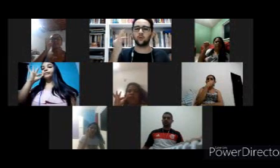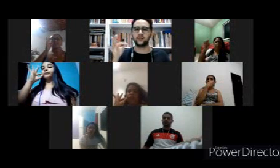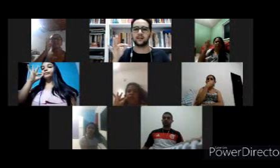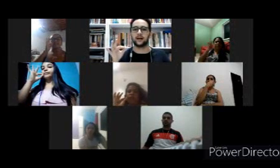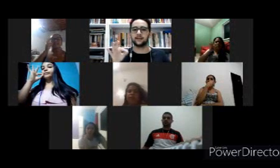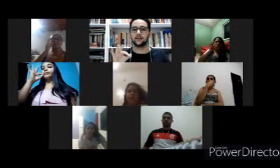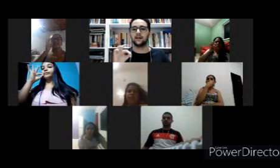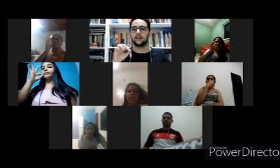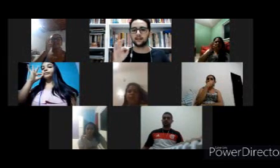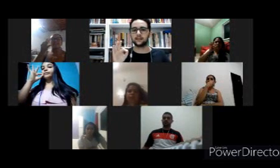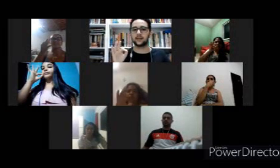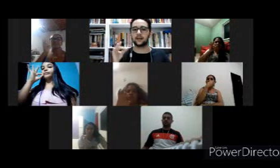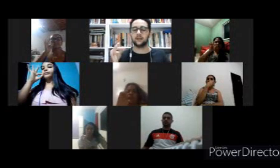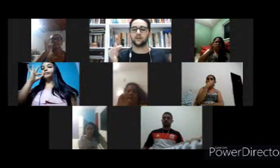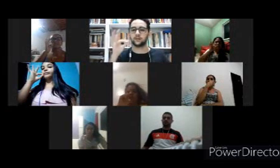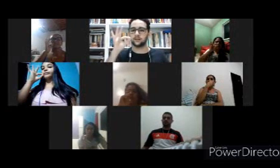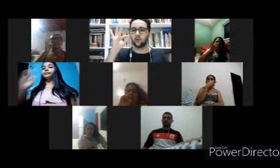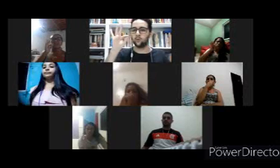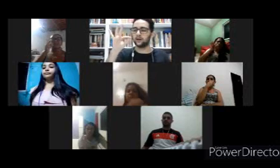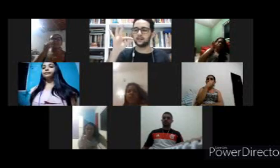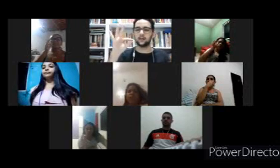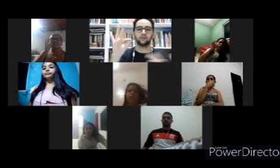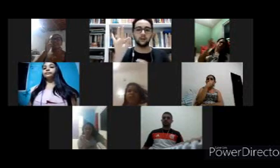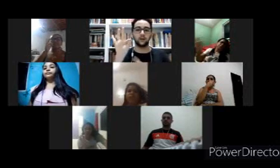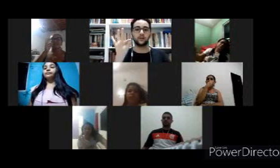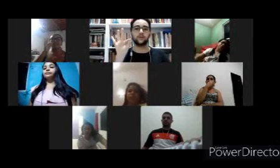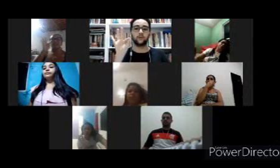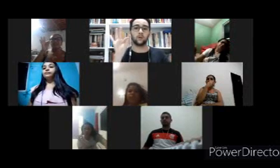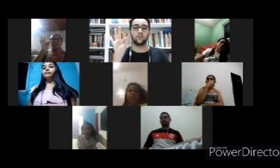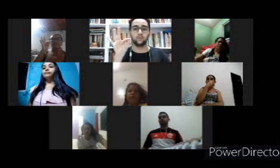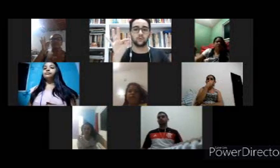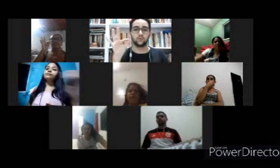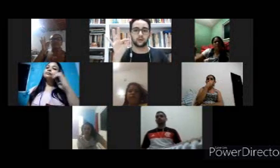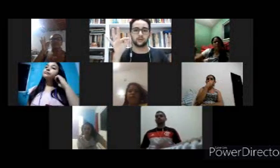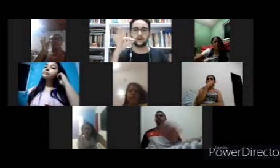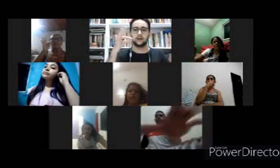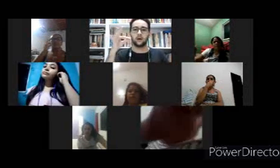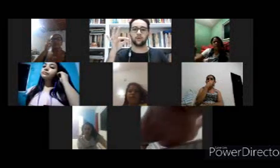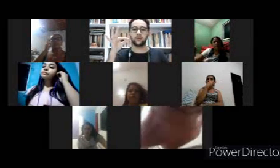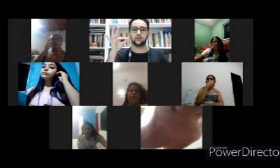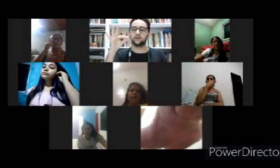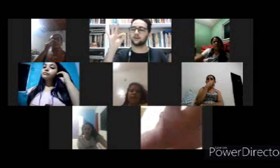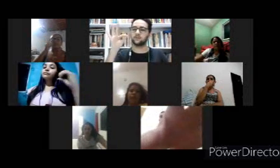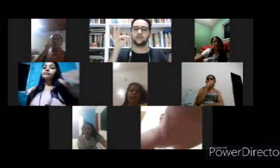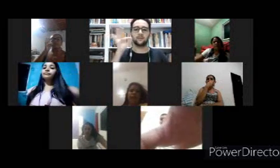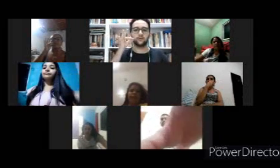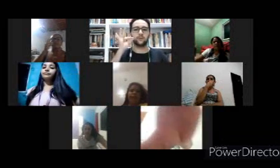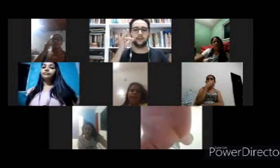alguns sinais que tem essas características. Que como esse aqui é um sinal que a gente já viu em algumas outras coisas, né? Mas, por exemplo, de bebida,